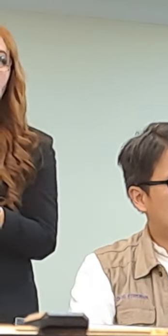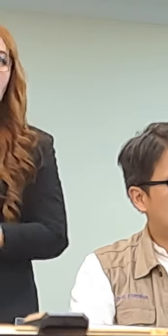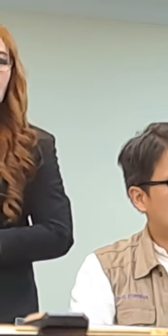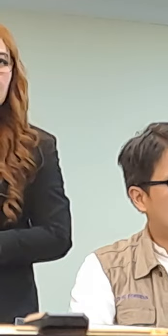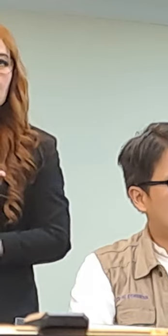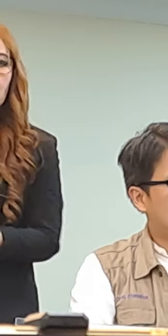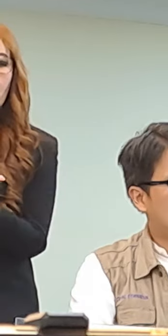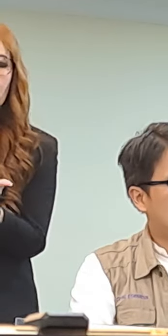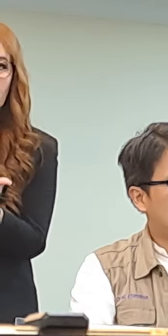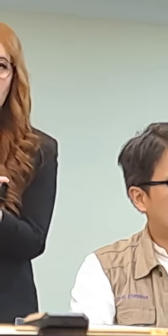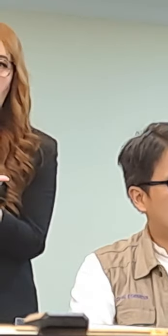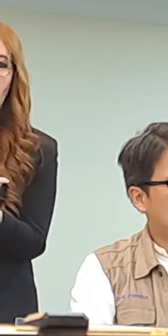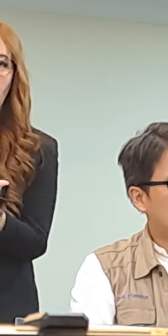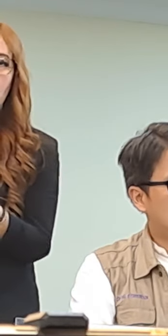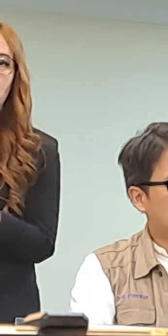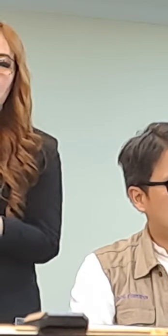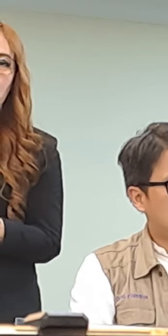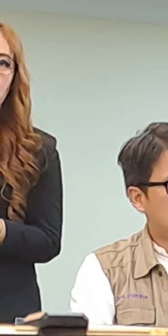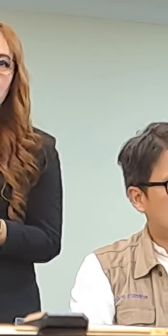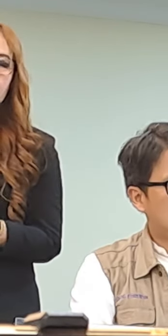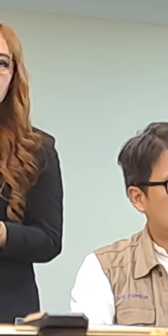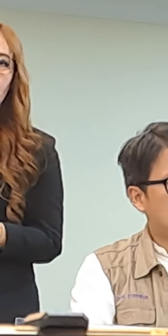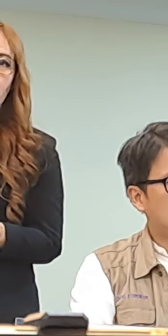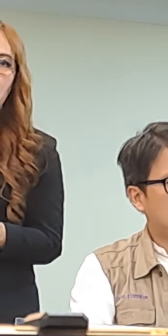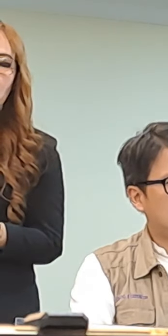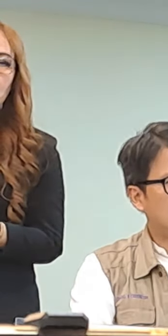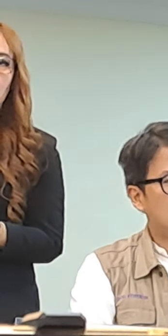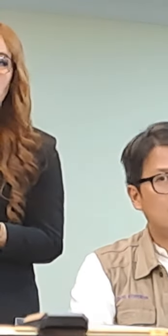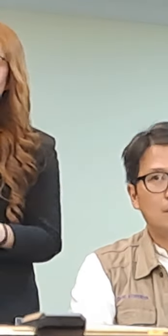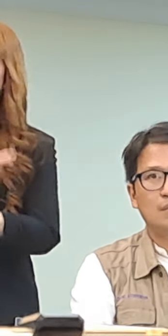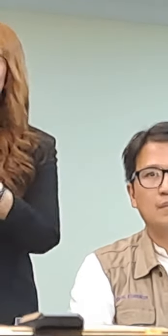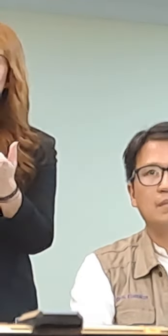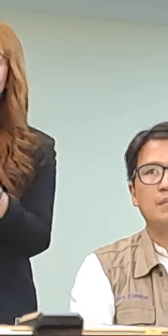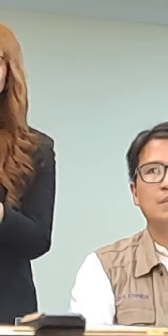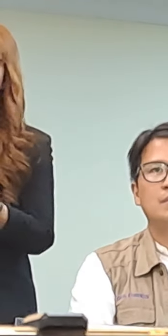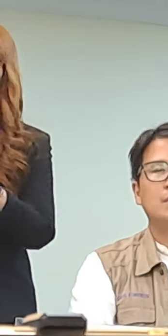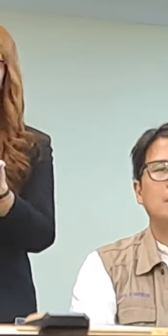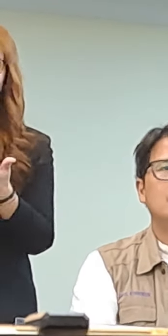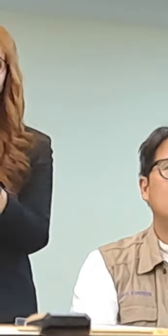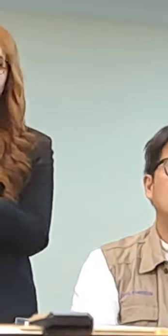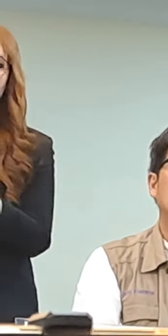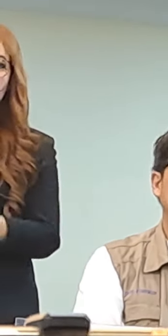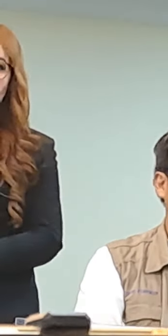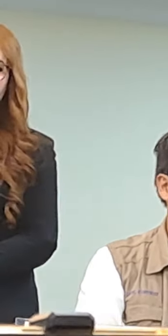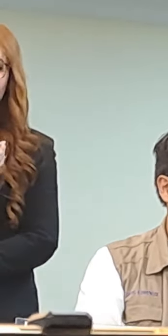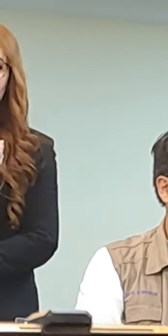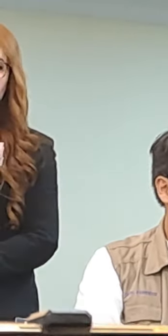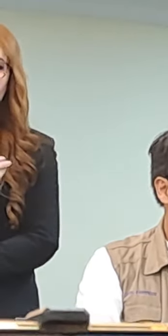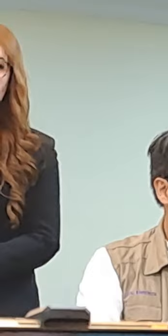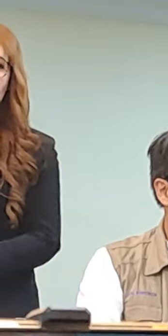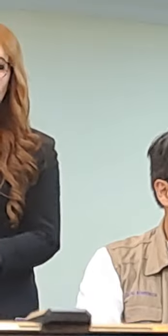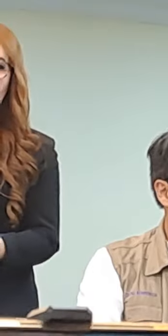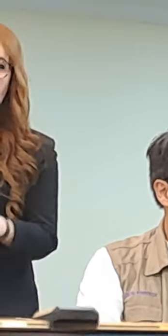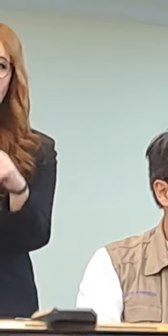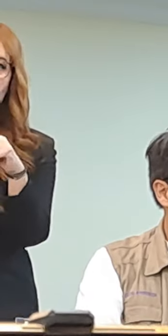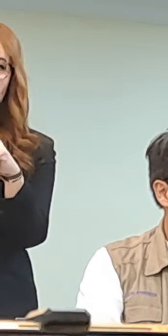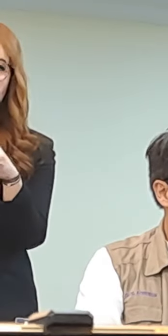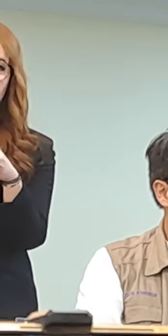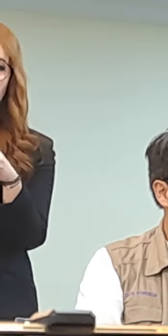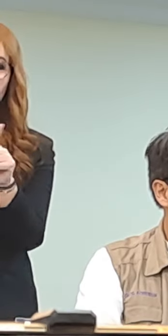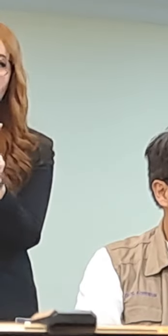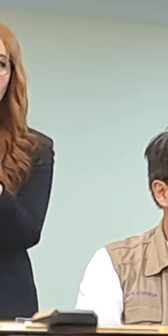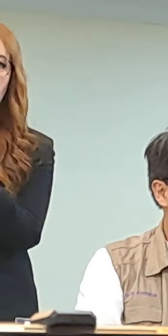menerima permohonan gali kubur, ekshumasi dan otopsi atas nama korban Raden Adante